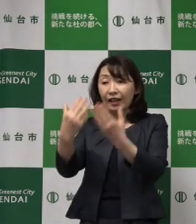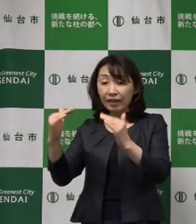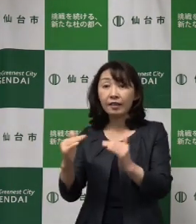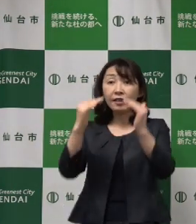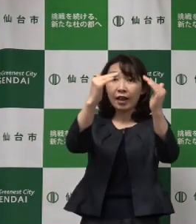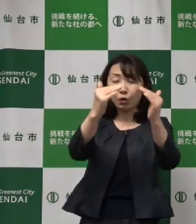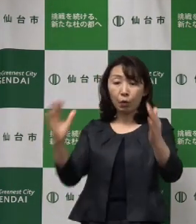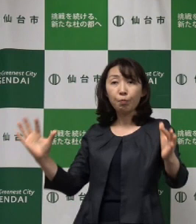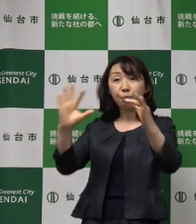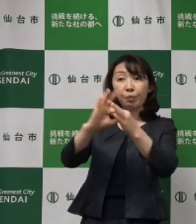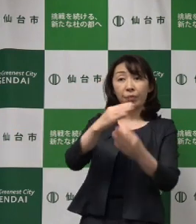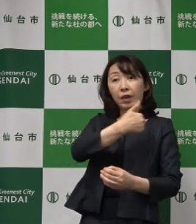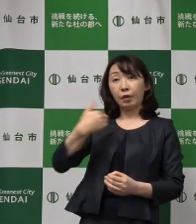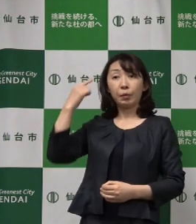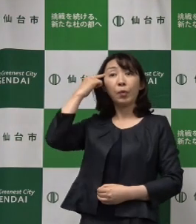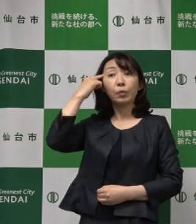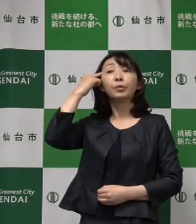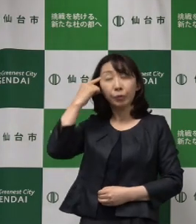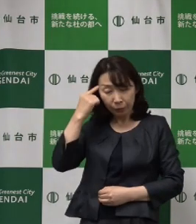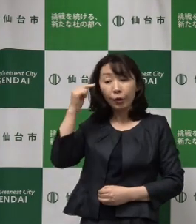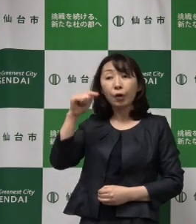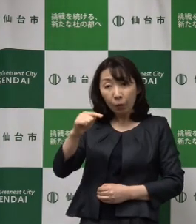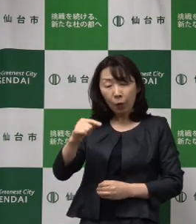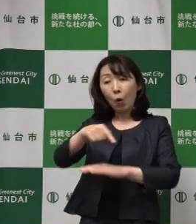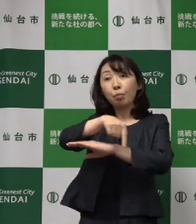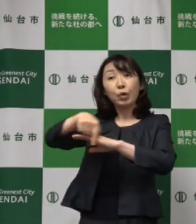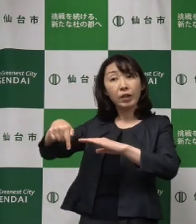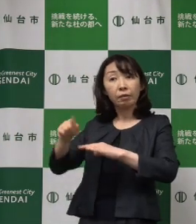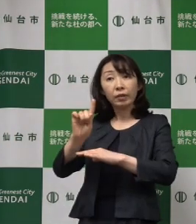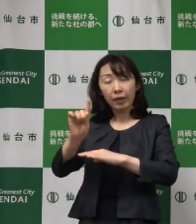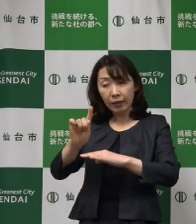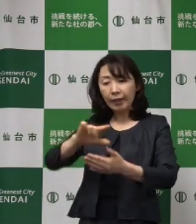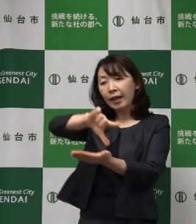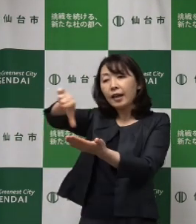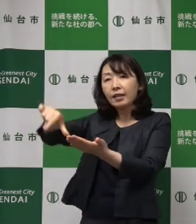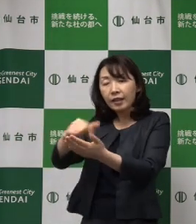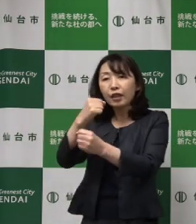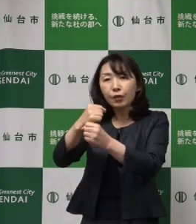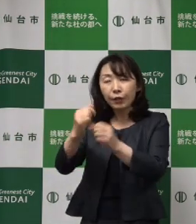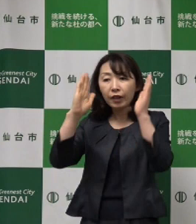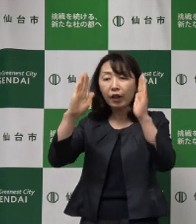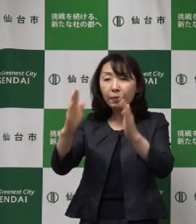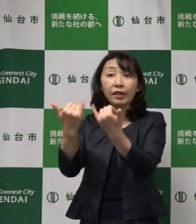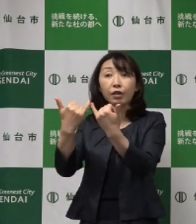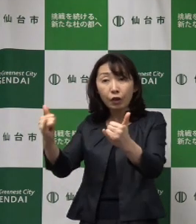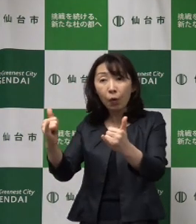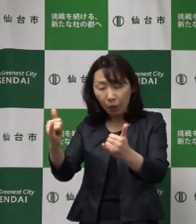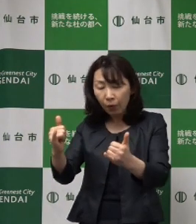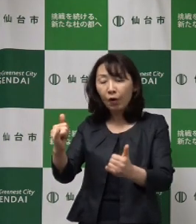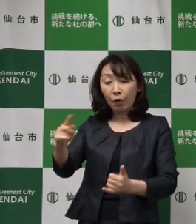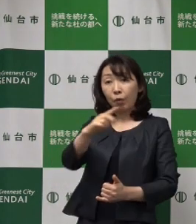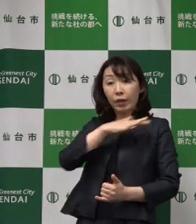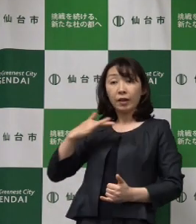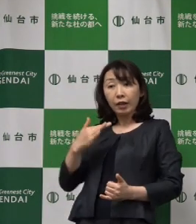ております。地域づくりパートナープロジェクトは地域づくりに頑張っておられる皆様と私ども行